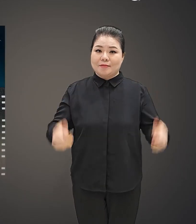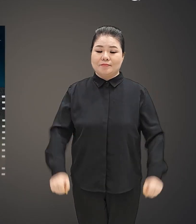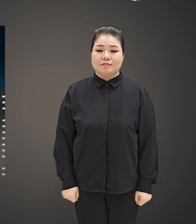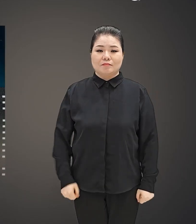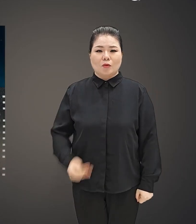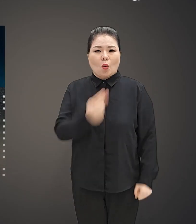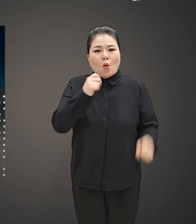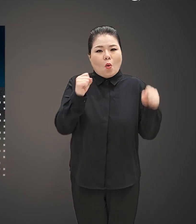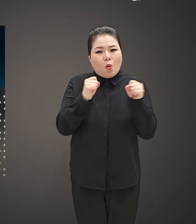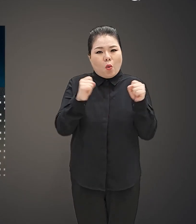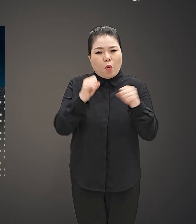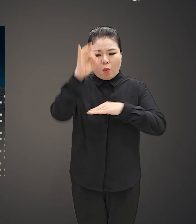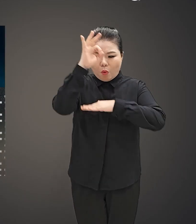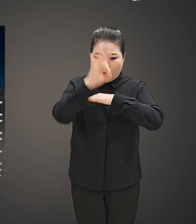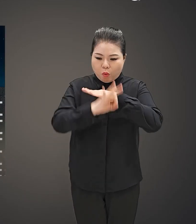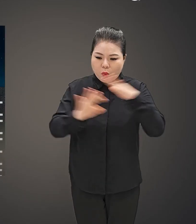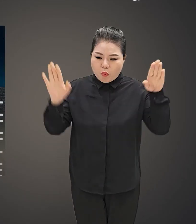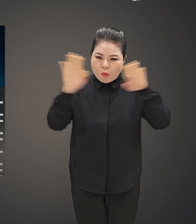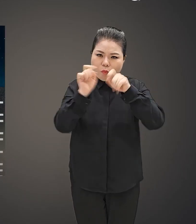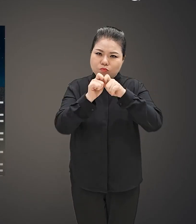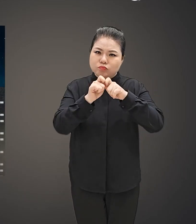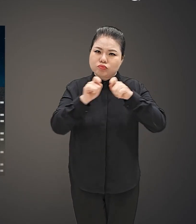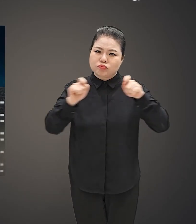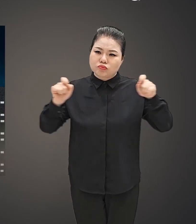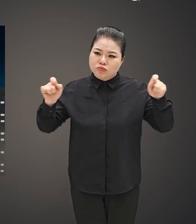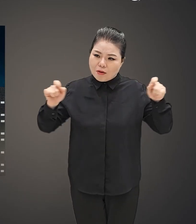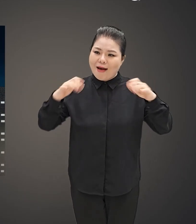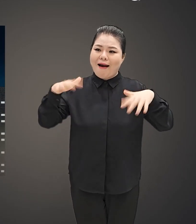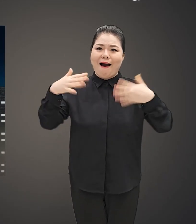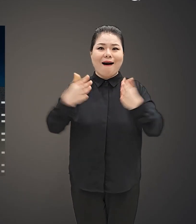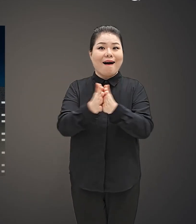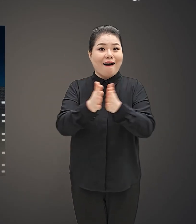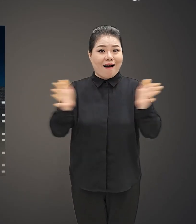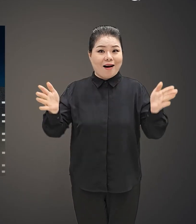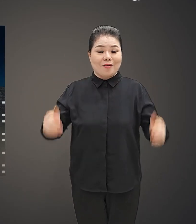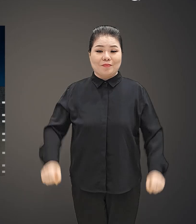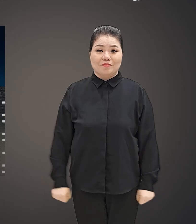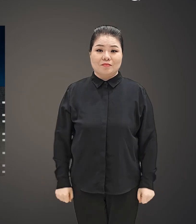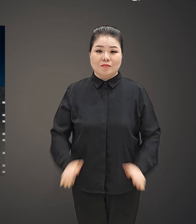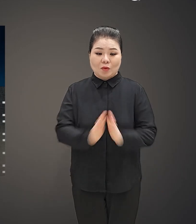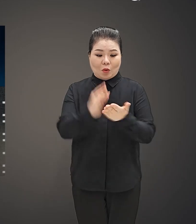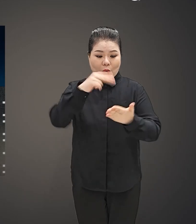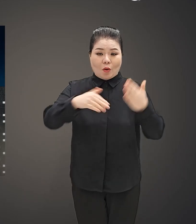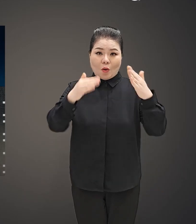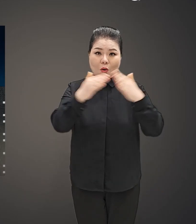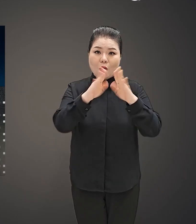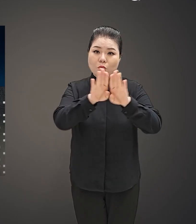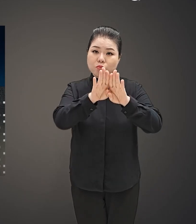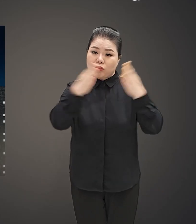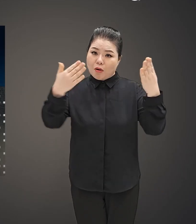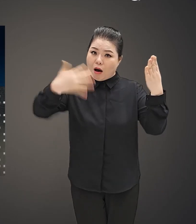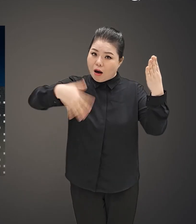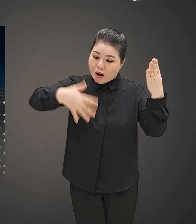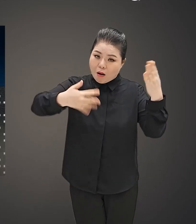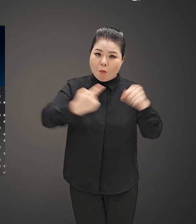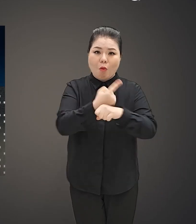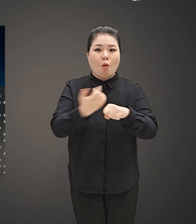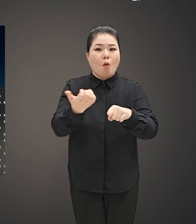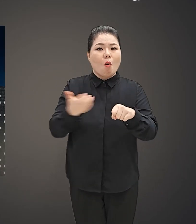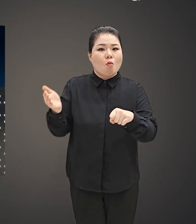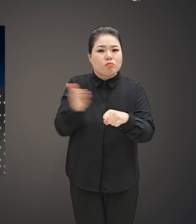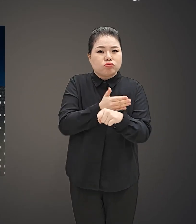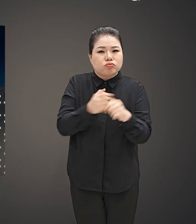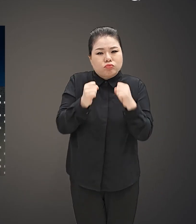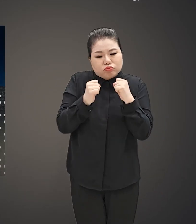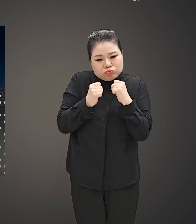가을이 쌀쌀한 공기와 길어진 밤을 품고 들이닥치자 커뮤니티 센터 입구에서 개관 1시간 전부터 몸을